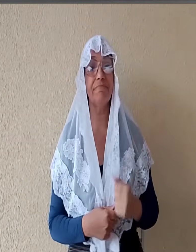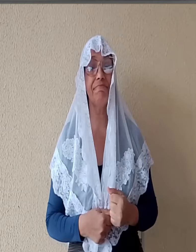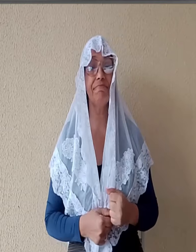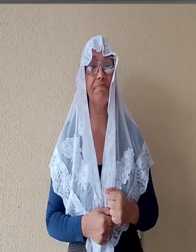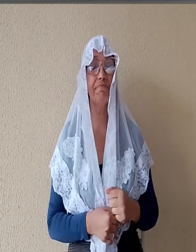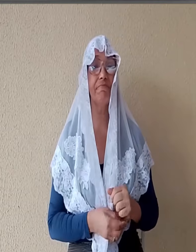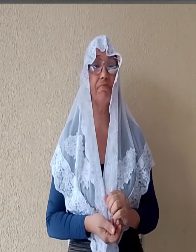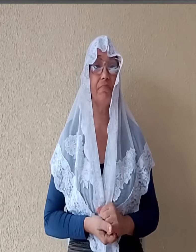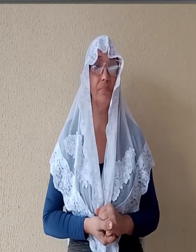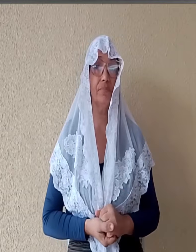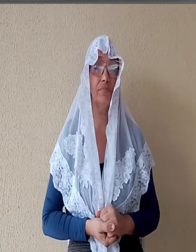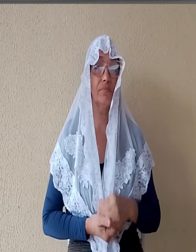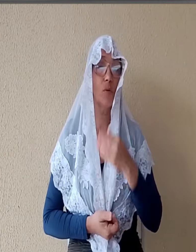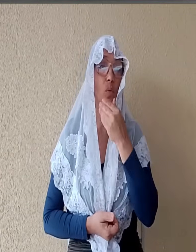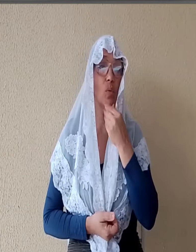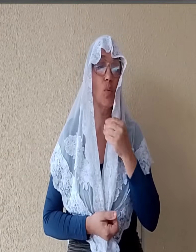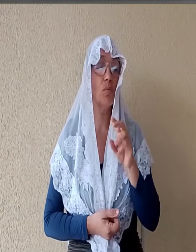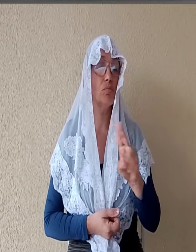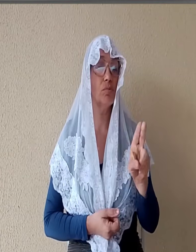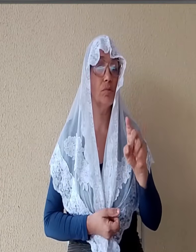da 10ª...